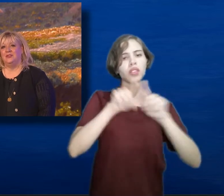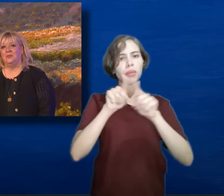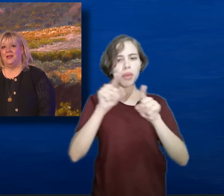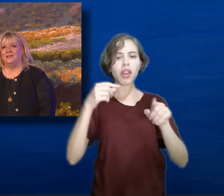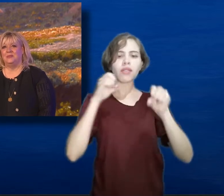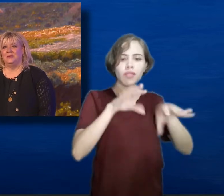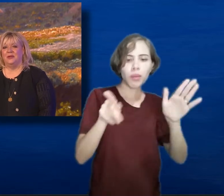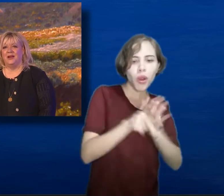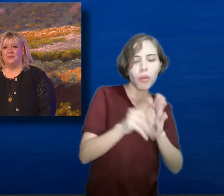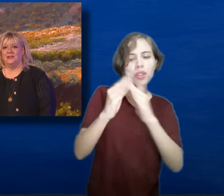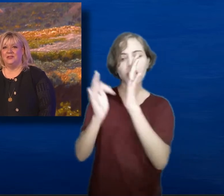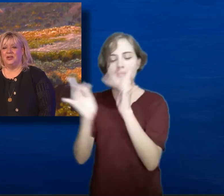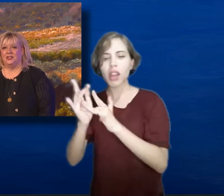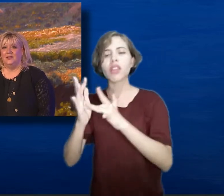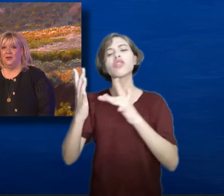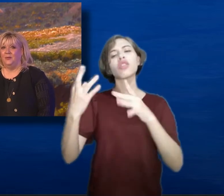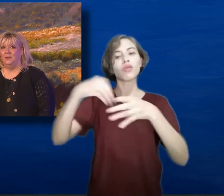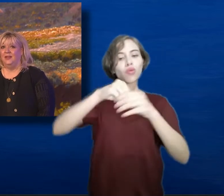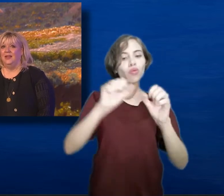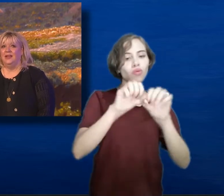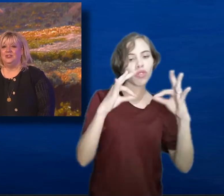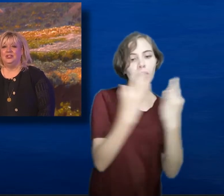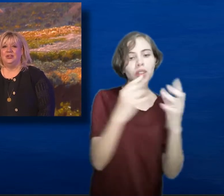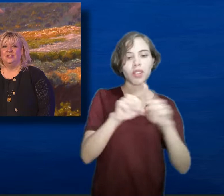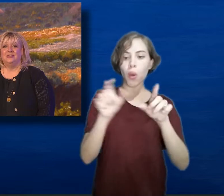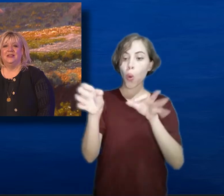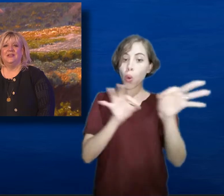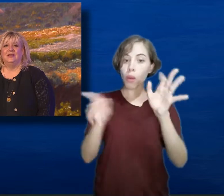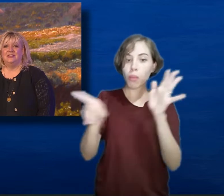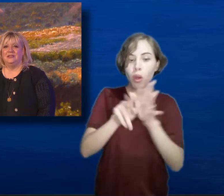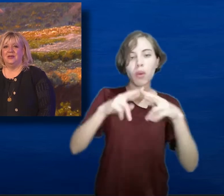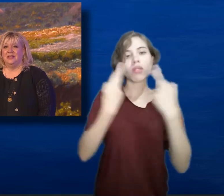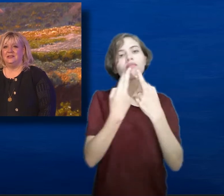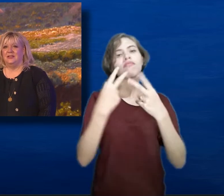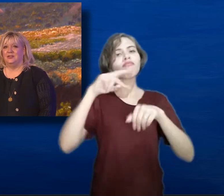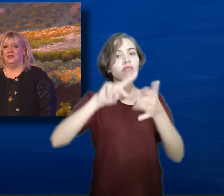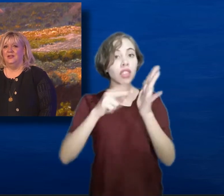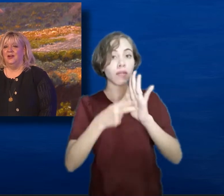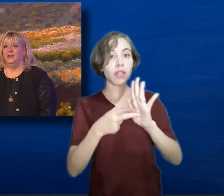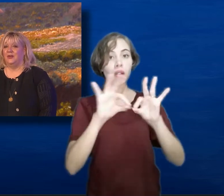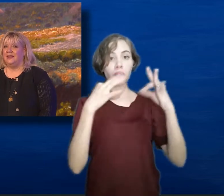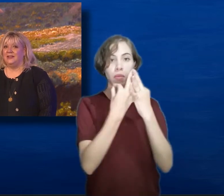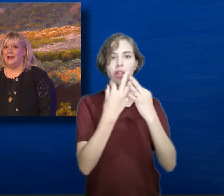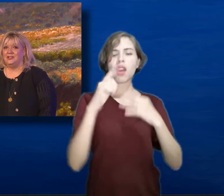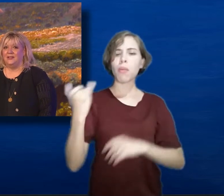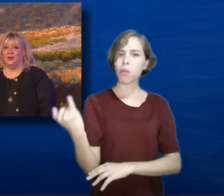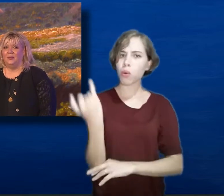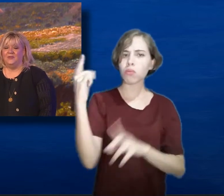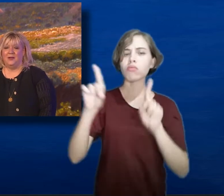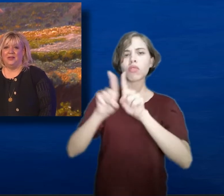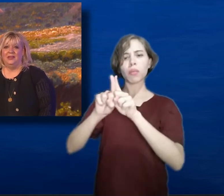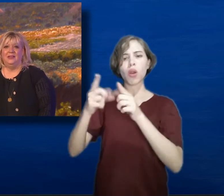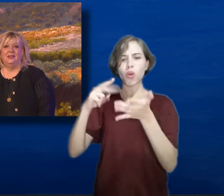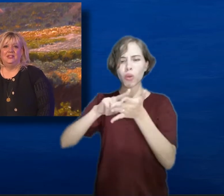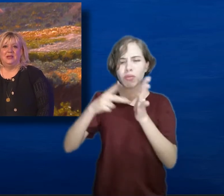recentes com respeito do novo equilíbrio entre a instrução do Evangelho no lar e na igreja e a programação ajustada